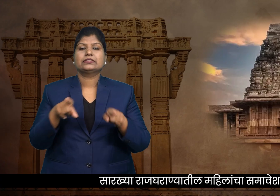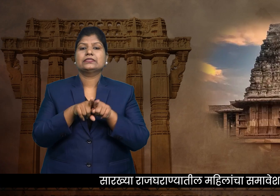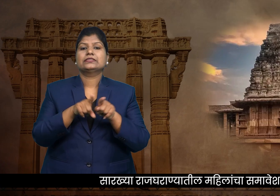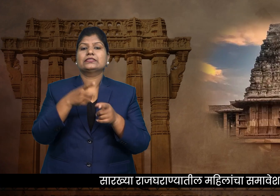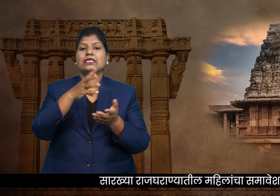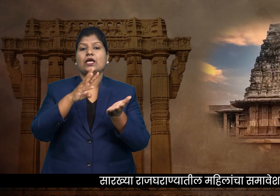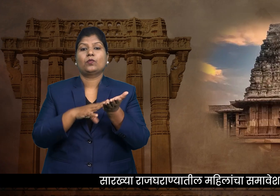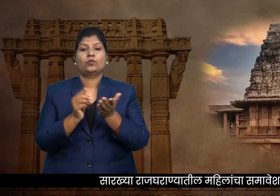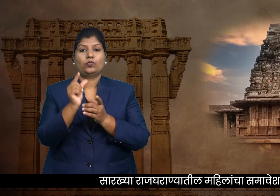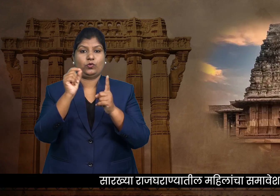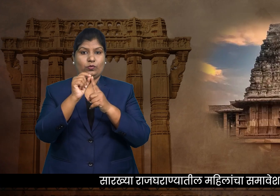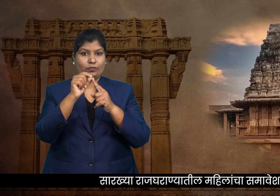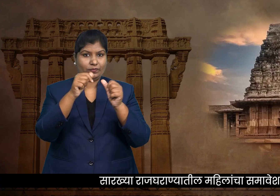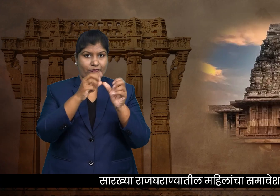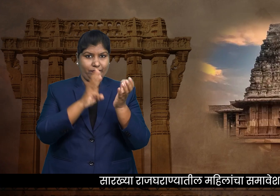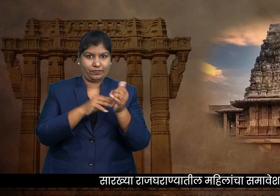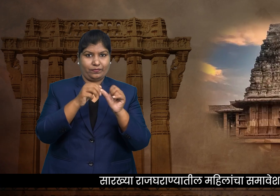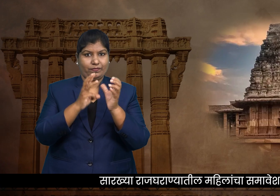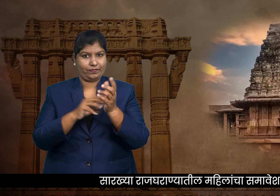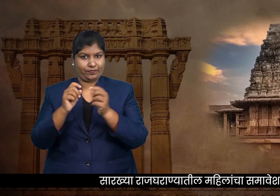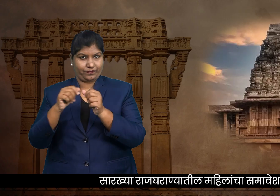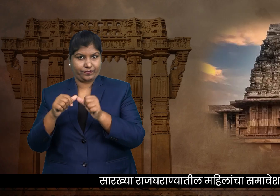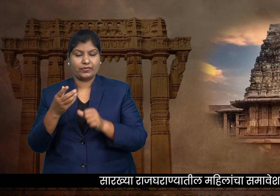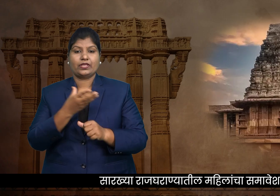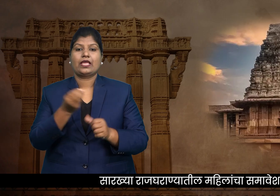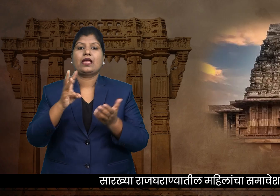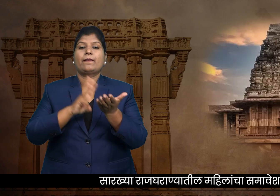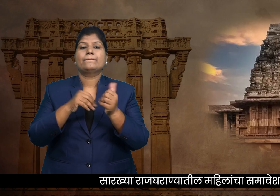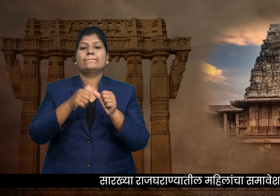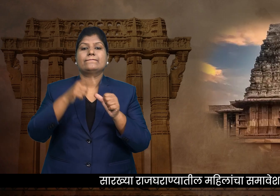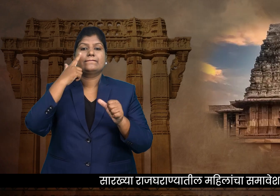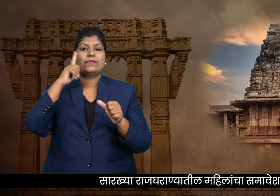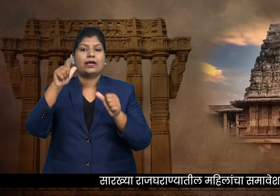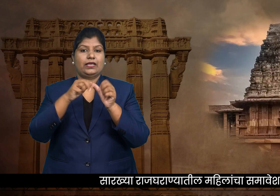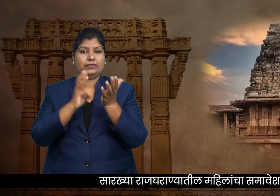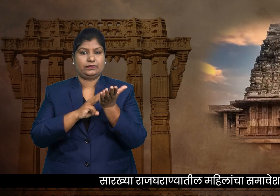राजघराण्यातील महिलांचा समावेश होता.